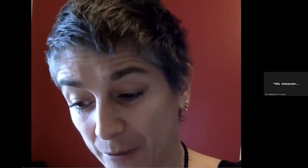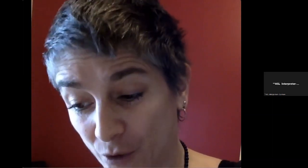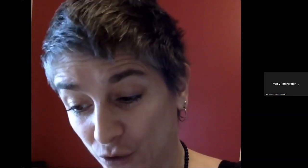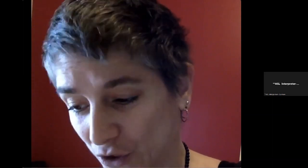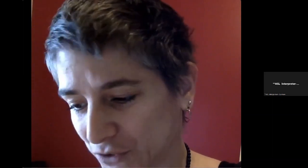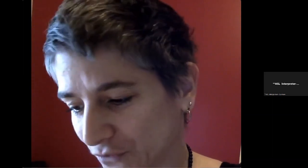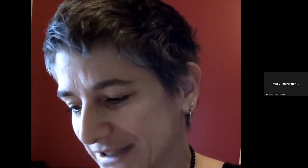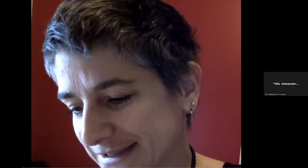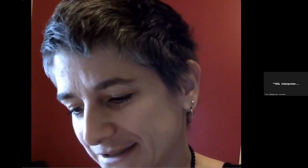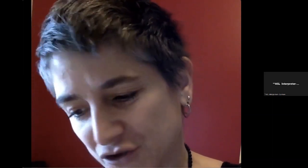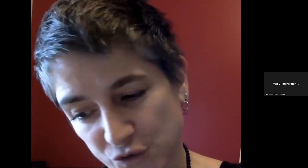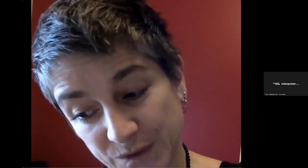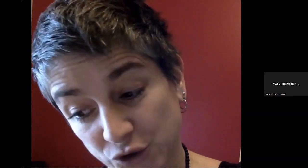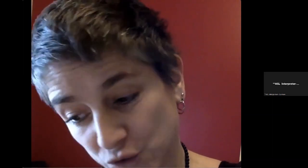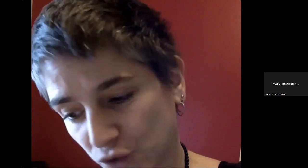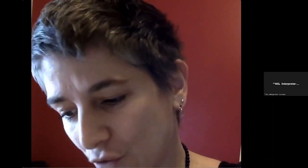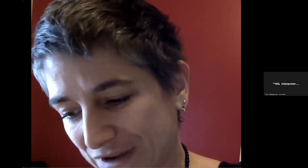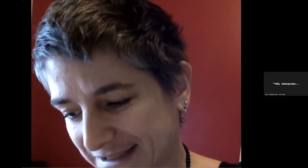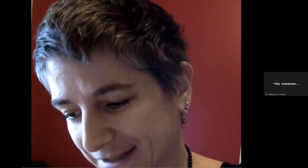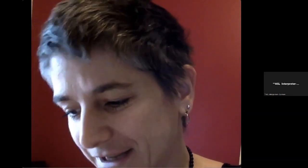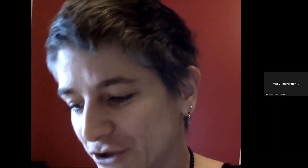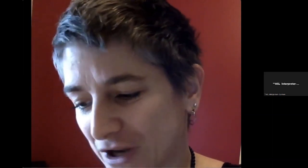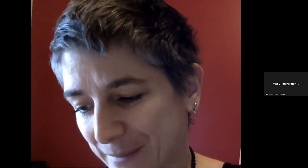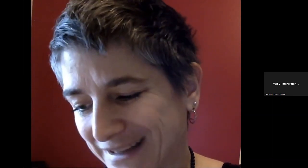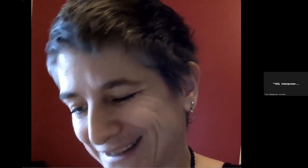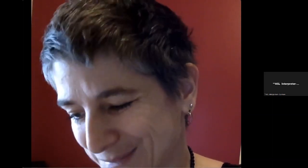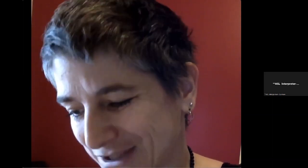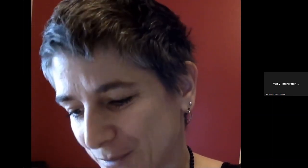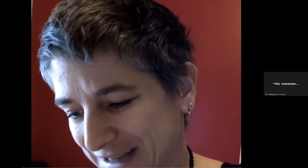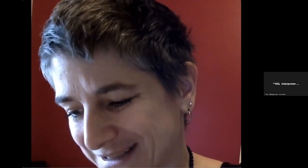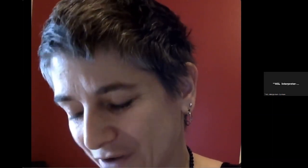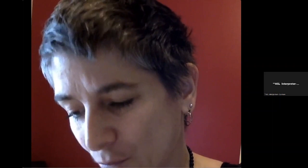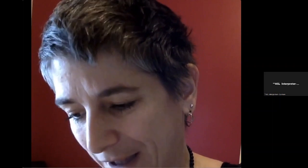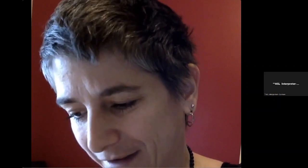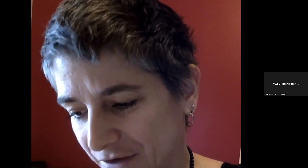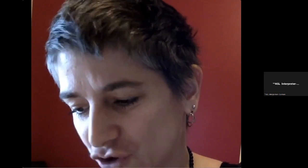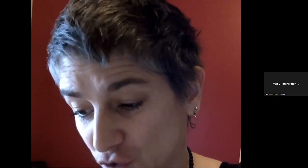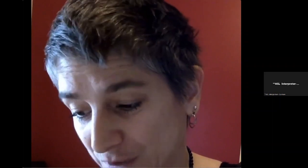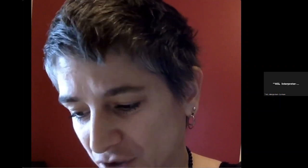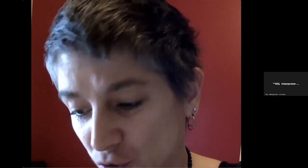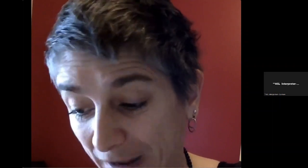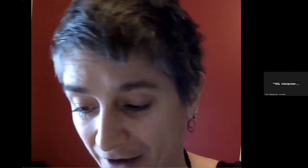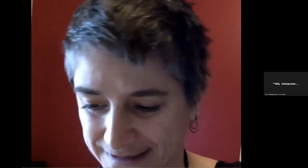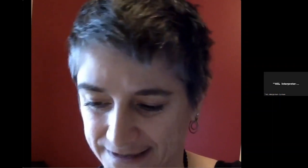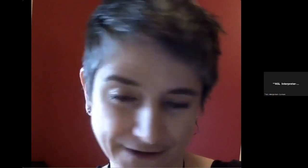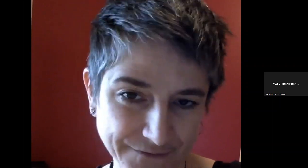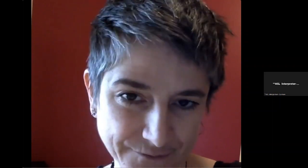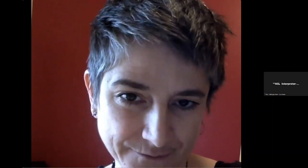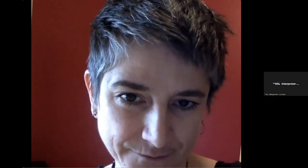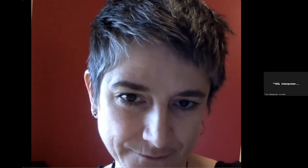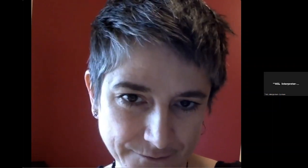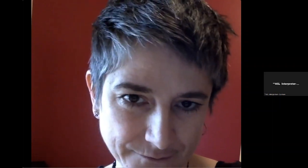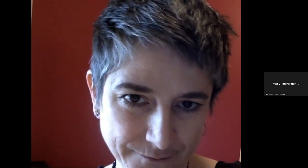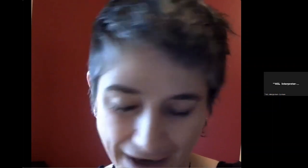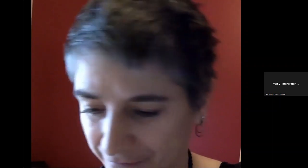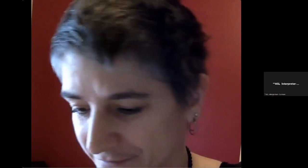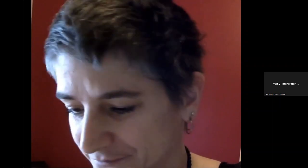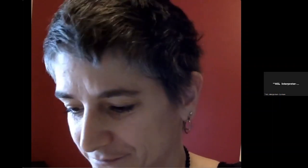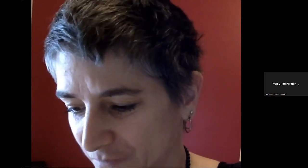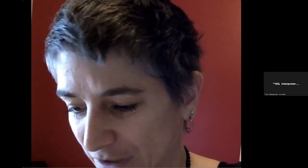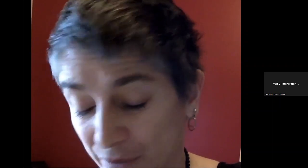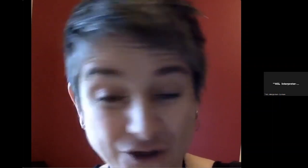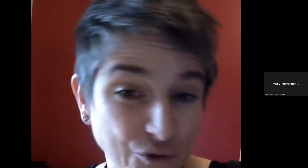par la physiothérapeute ou l'orthophoniste, je suis toujours trop fatiguée, je n'amène quasiment jamais les enfants au parc. Je suis super ordinaire.